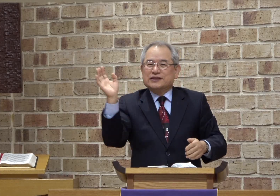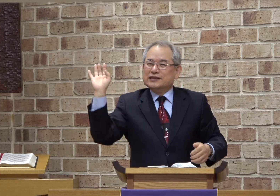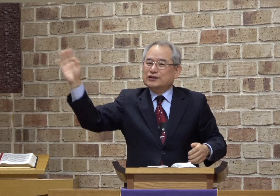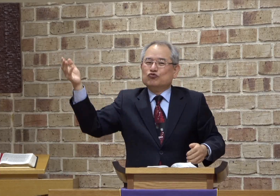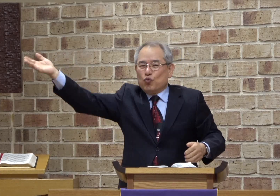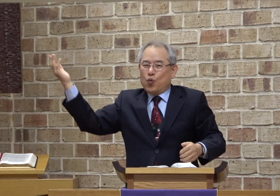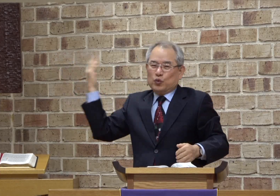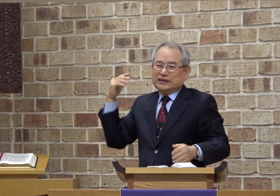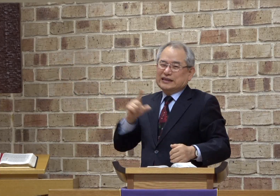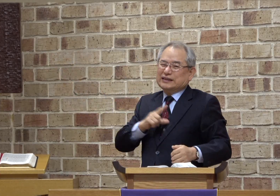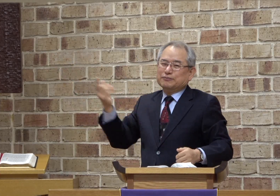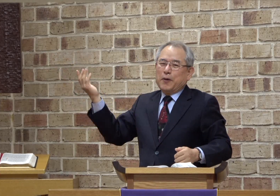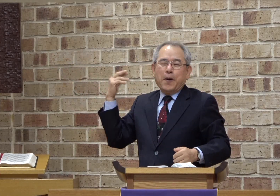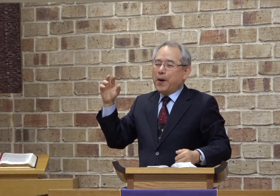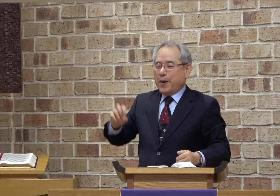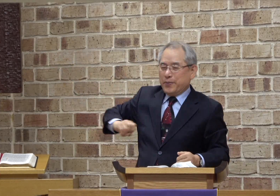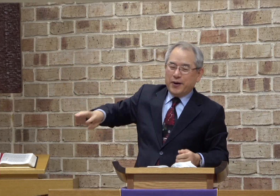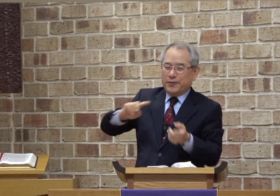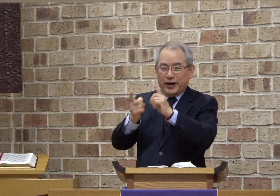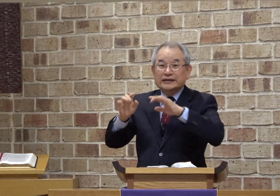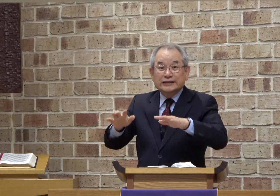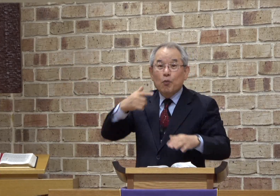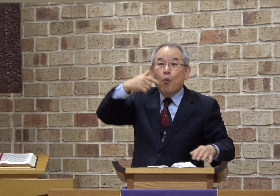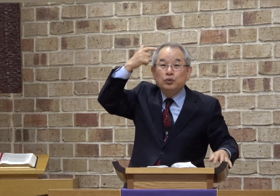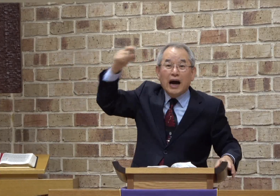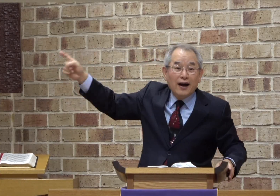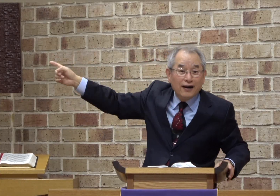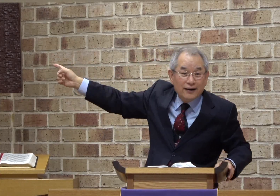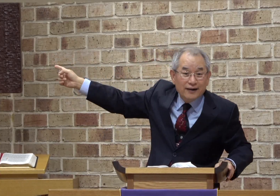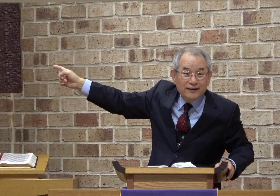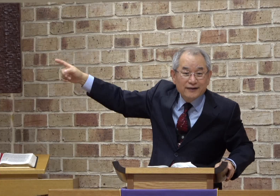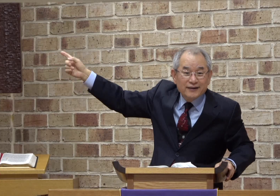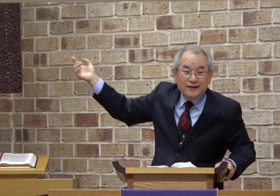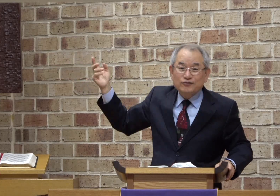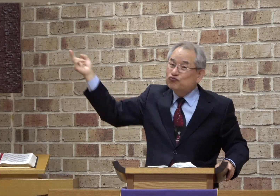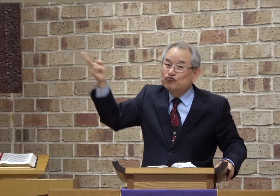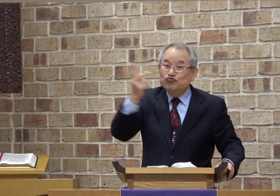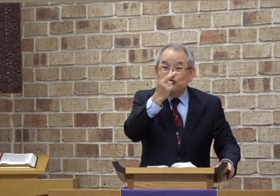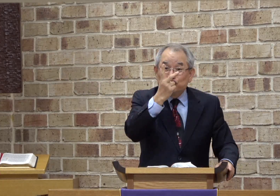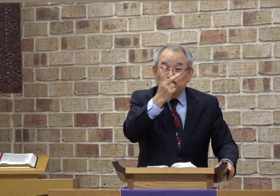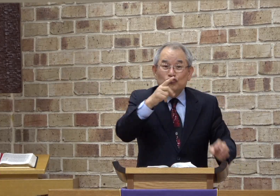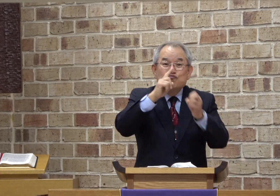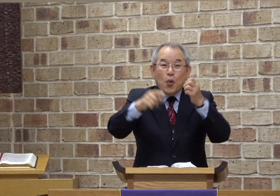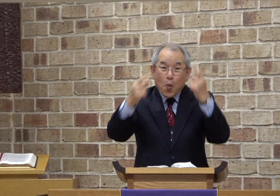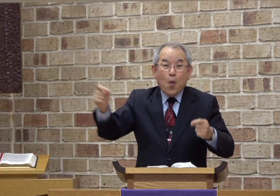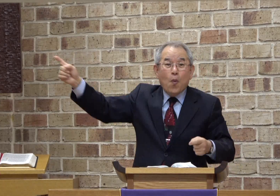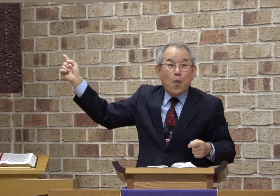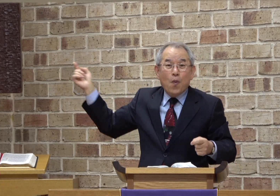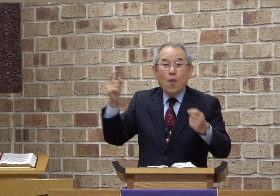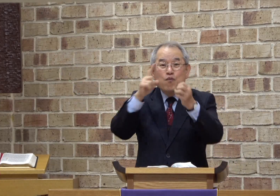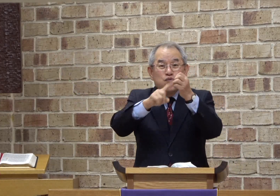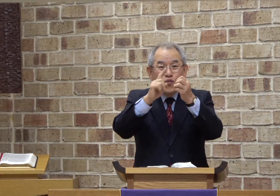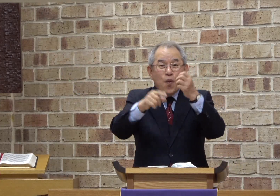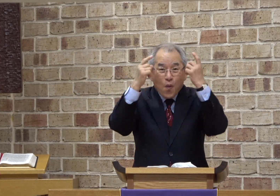전에 한 달 전에 그분이 약을 먹고 자살하셨습니다. 살해일지 자살일지를 지금 조사를 하고